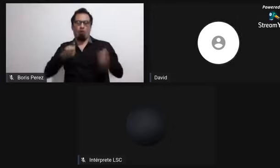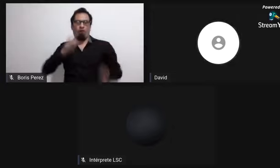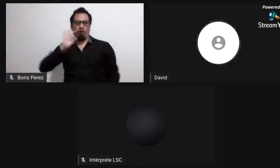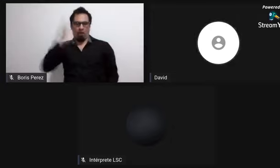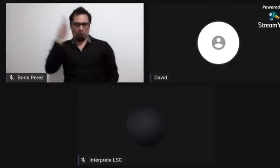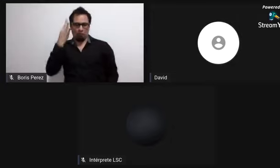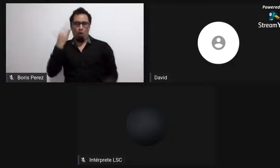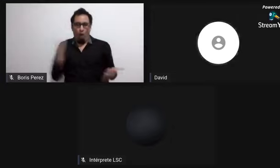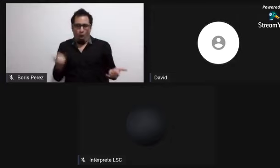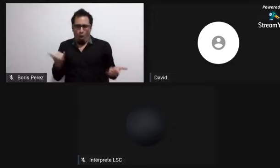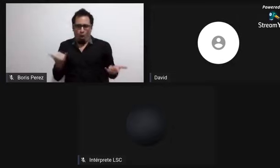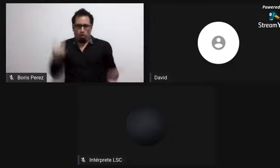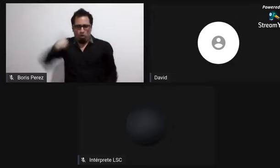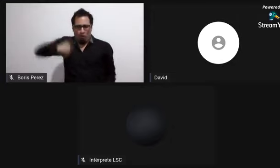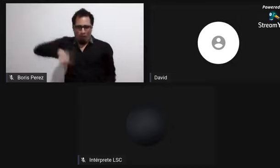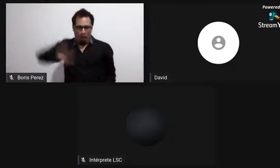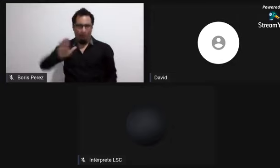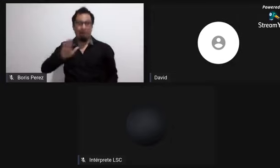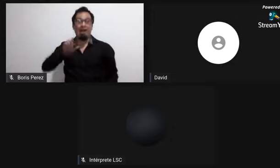¿cómo se llama?